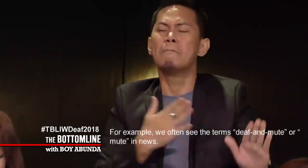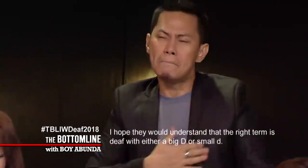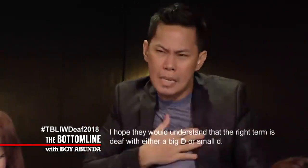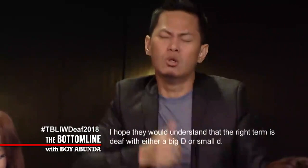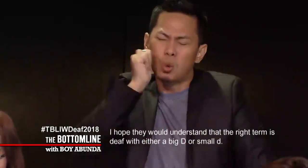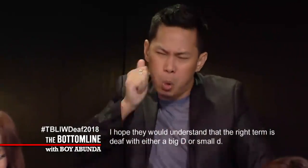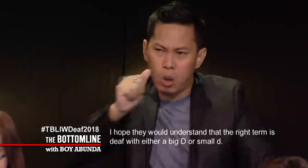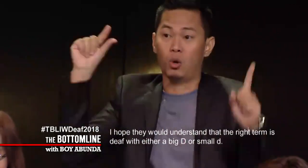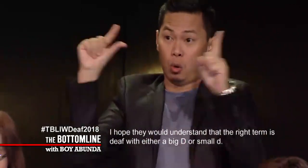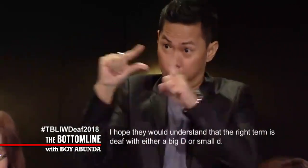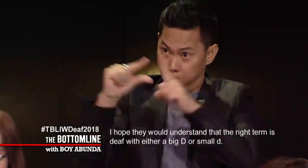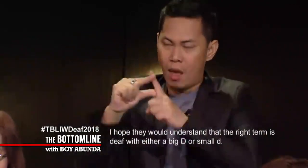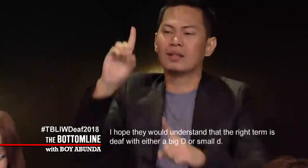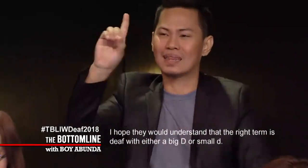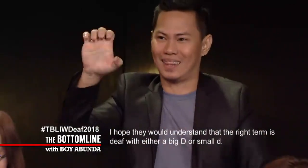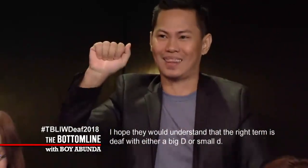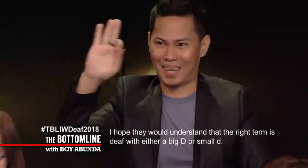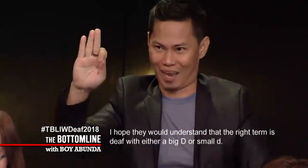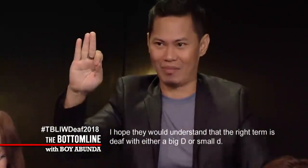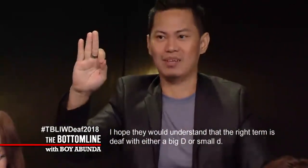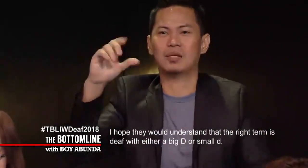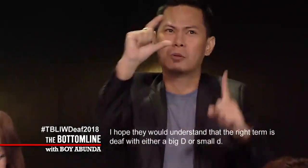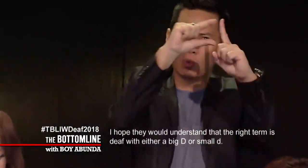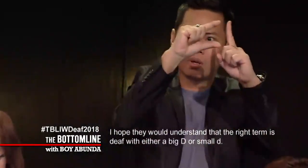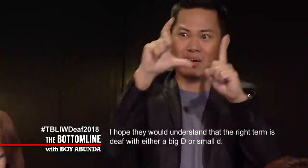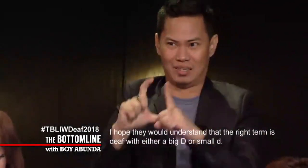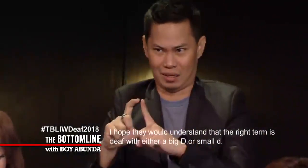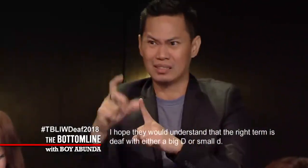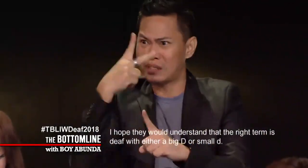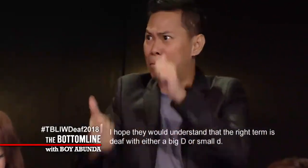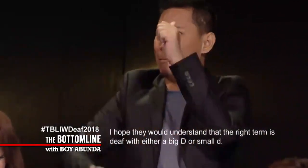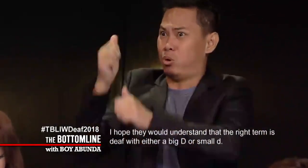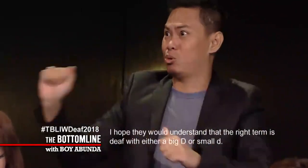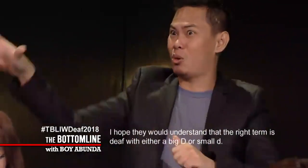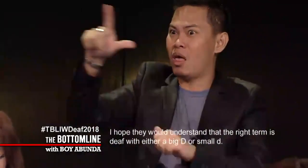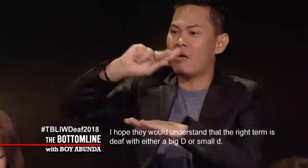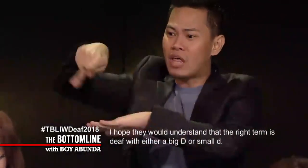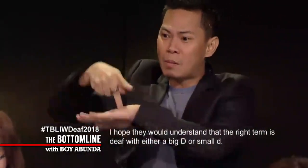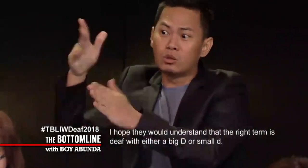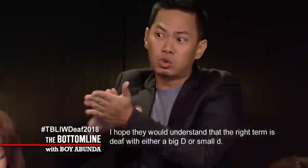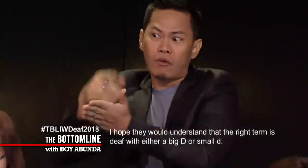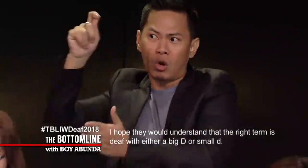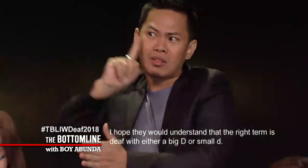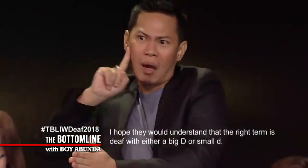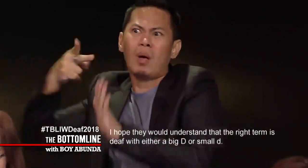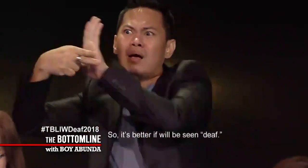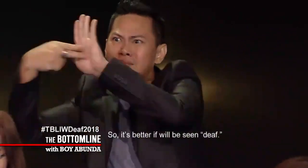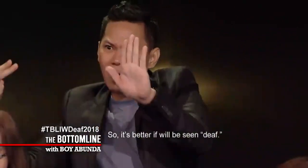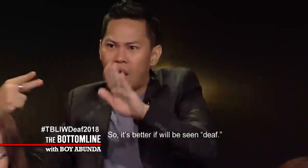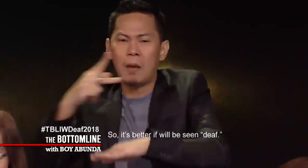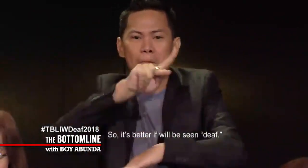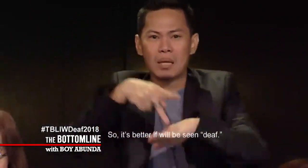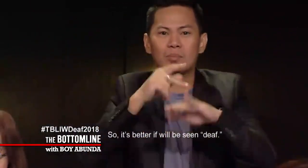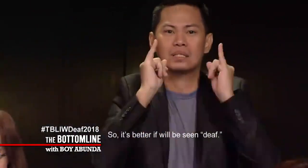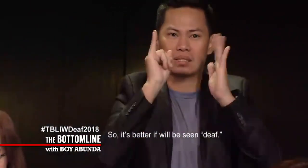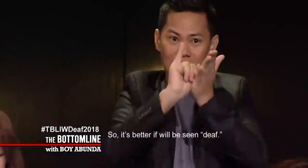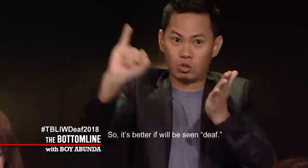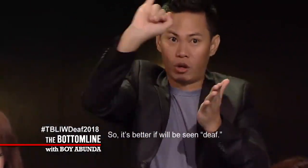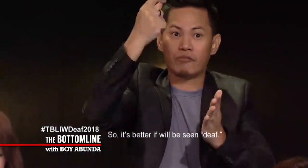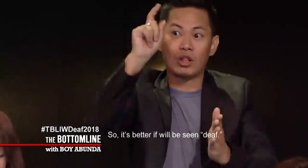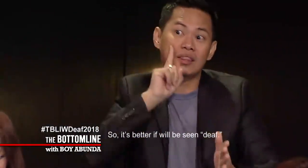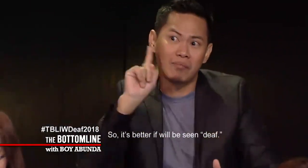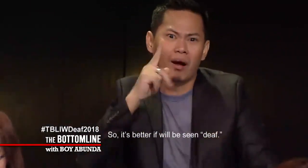po malaman po nila na yung tamang salita po ay deaf o bingi po, whether big D o maliit na D po. So, yun